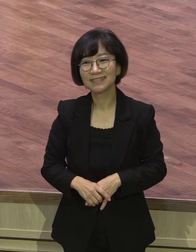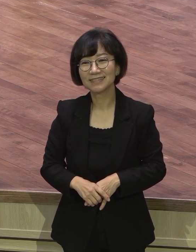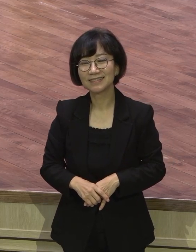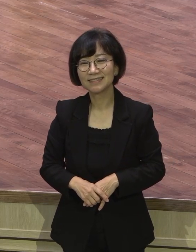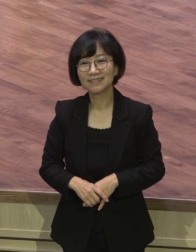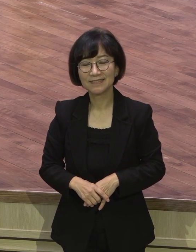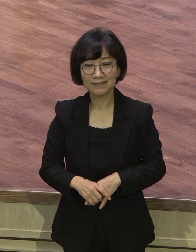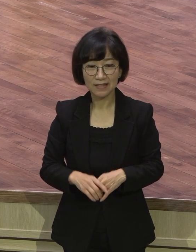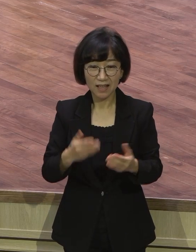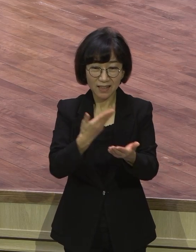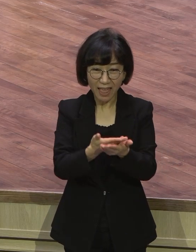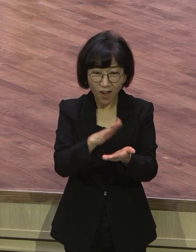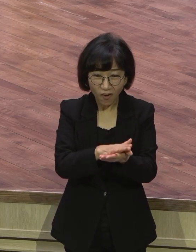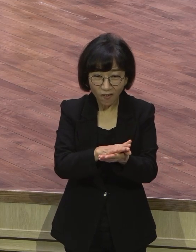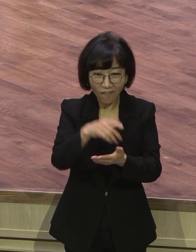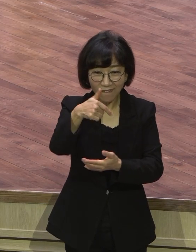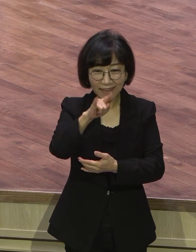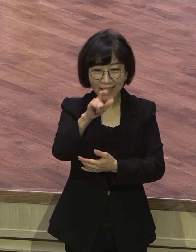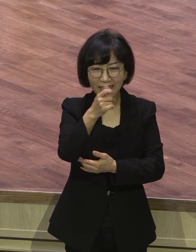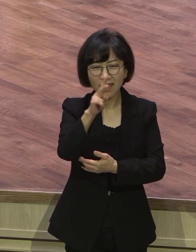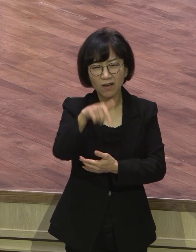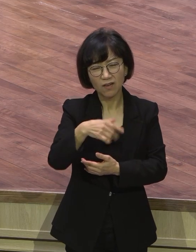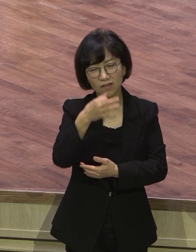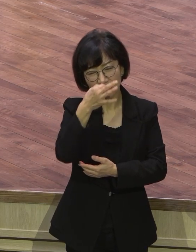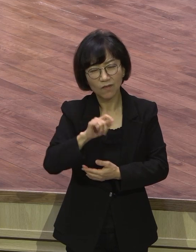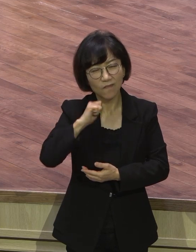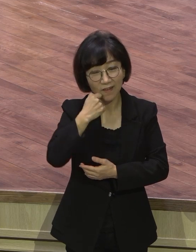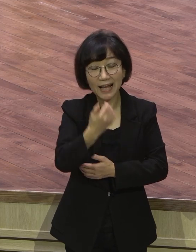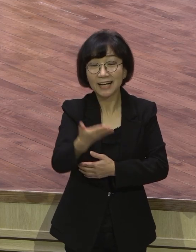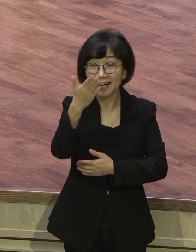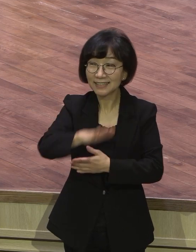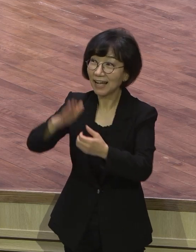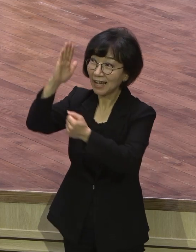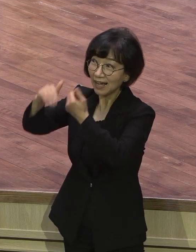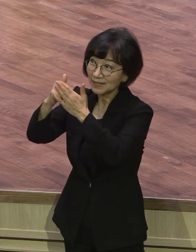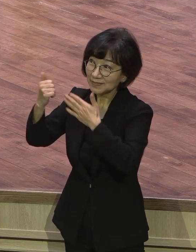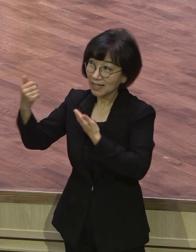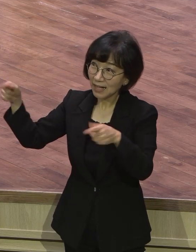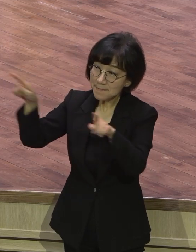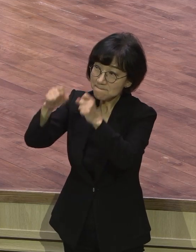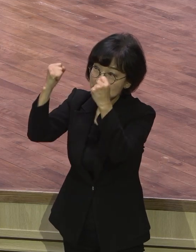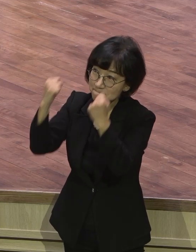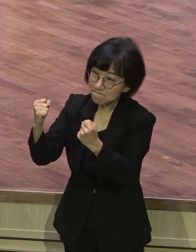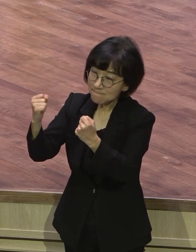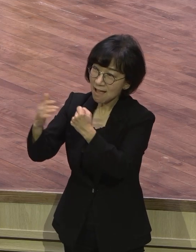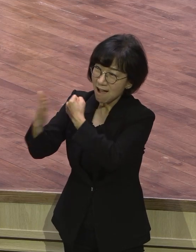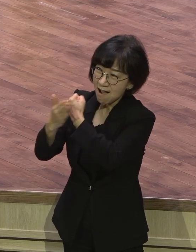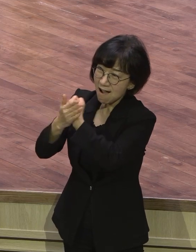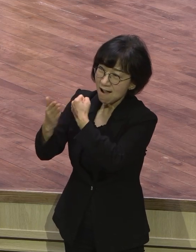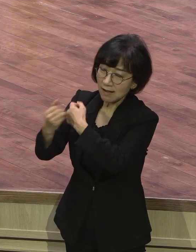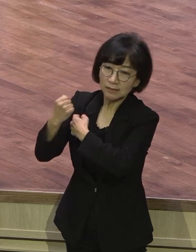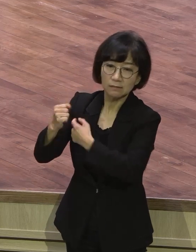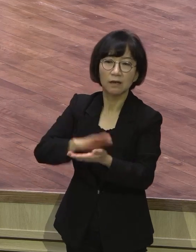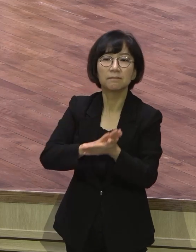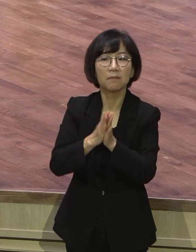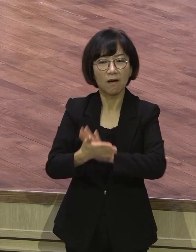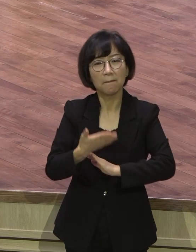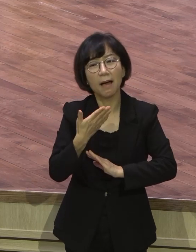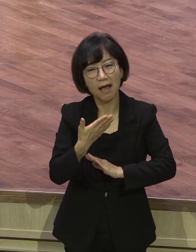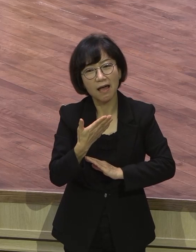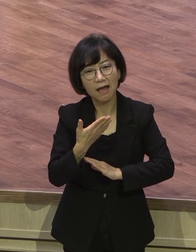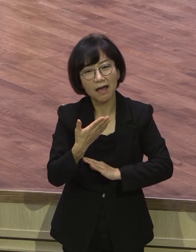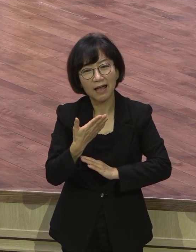교육이 힘듭니다마는 하나님이 성령으로 함께하시면 하게 할 힘을 주십니다. 그런 인격을 만들어주세요.